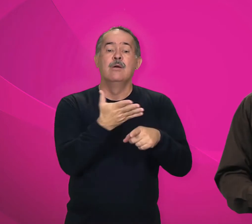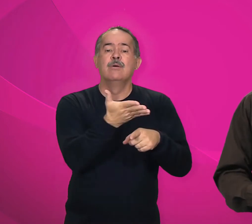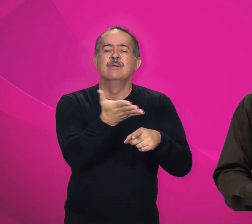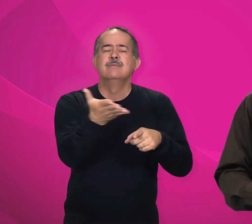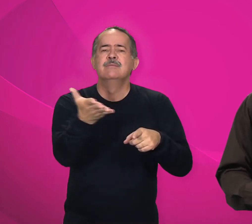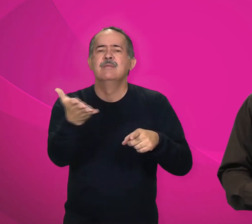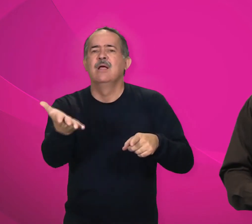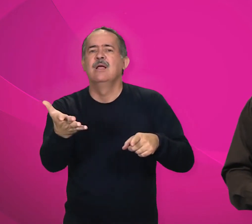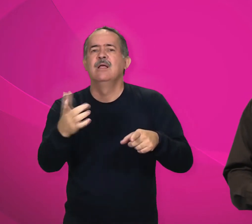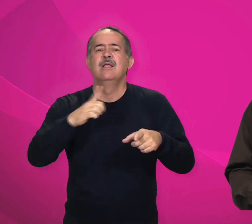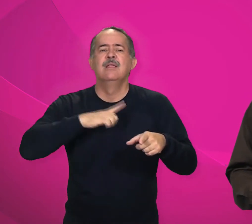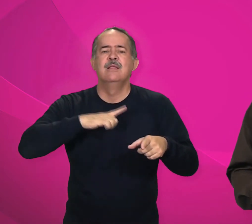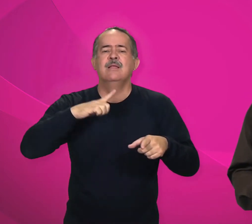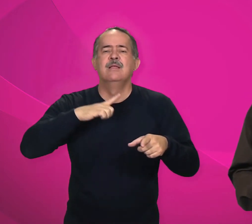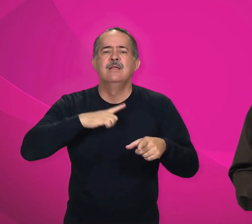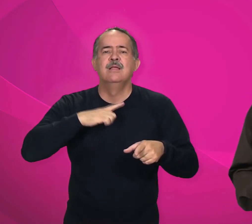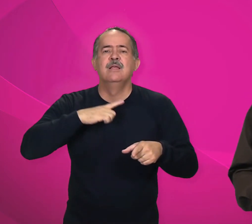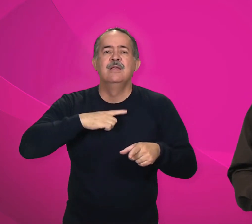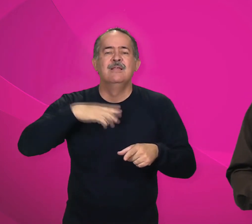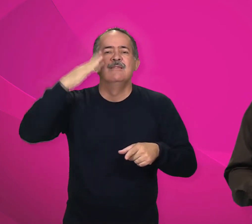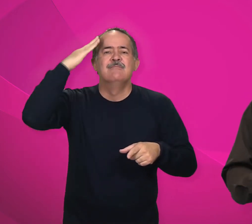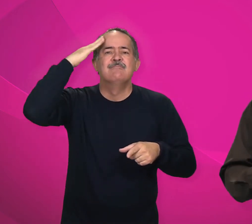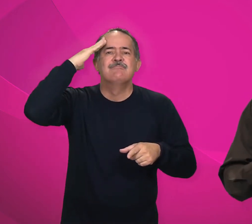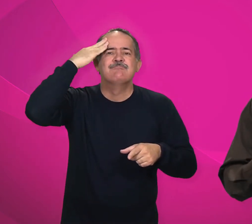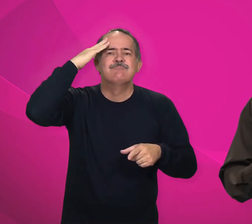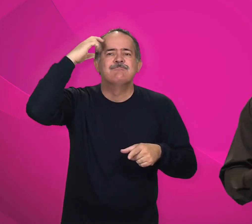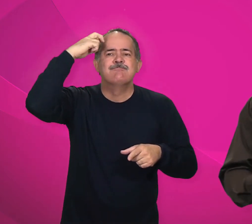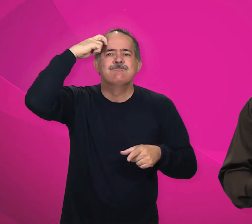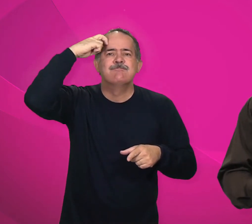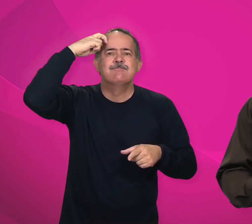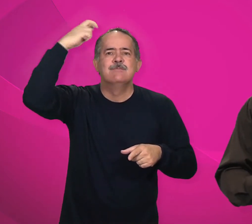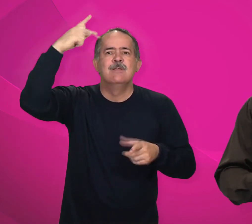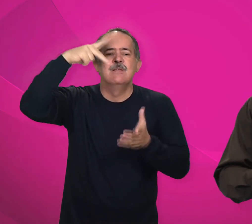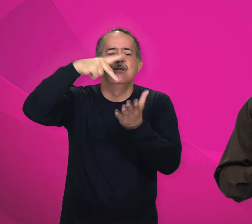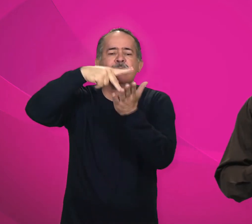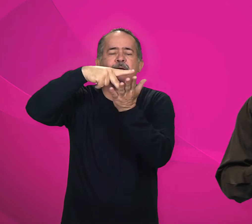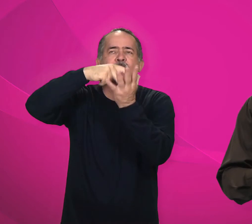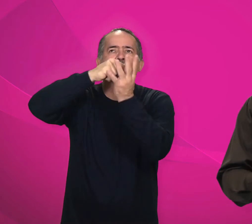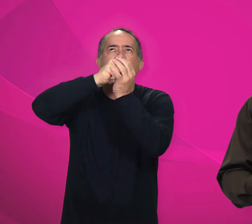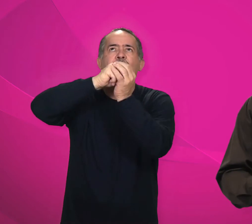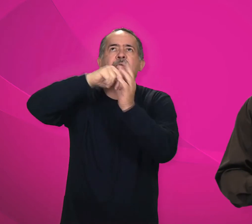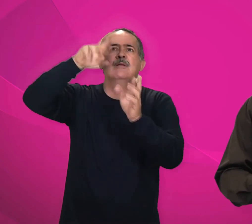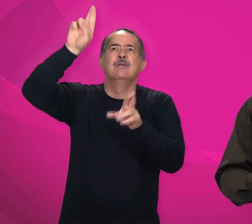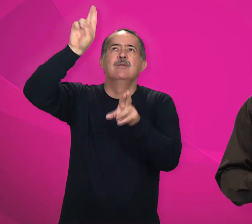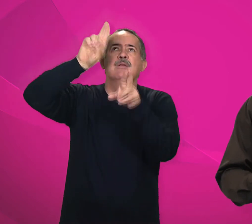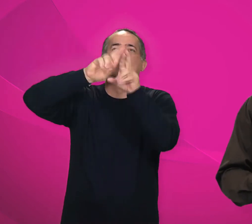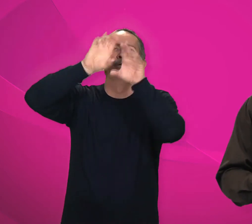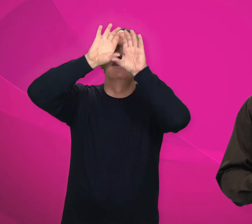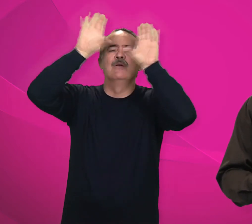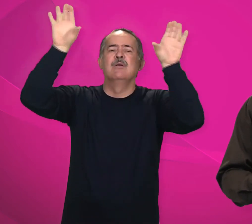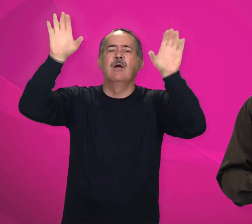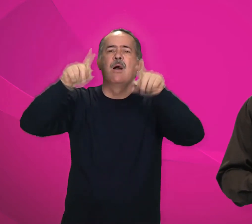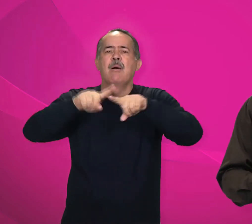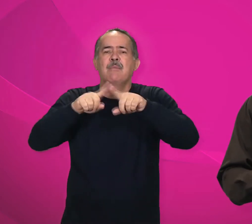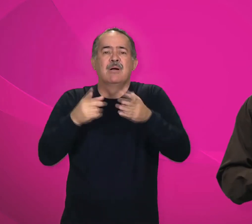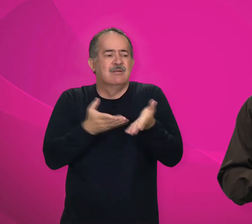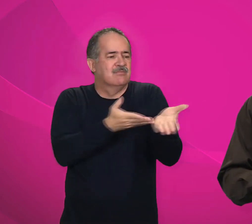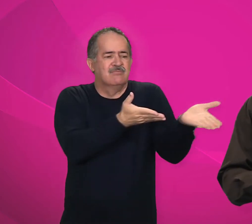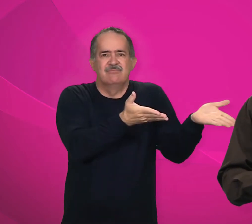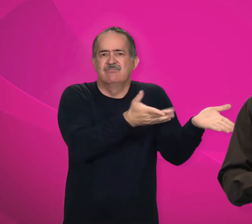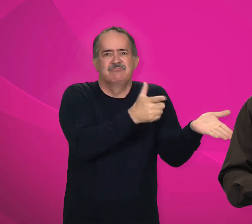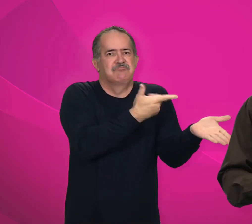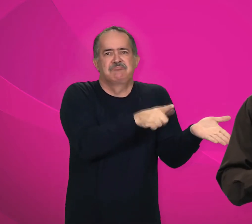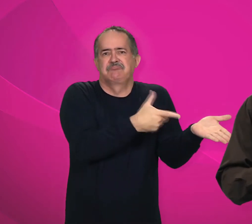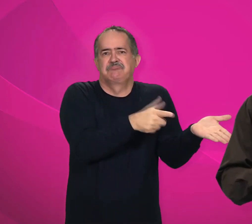respondeu: Porque a vós foi dado o conhecimento dos mistérios do reino dos céus,